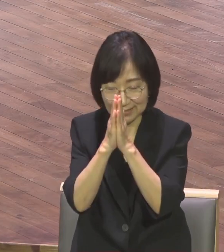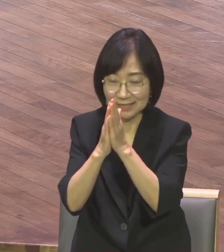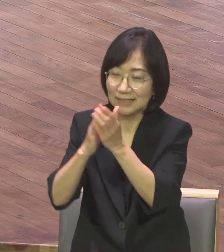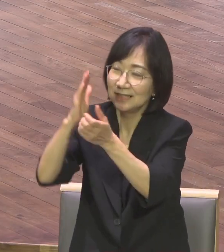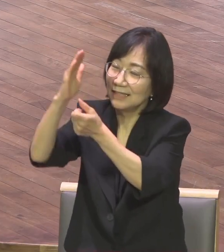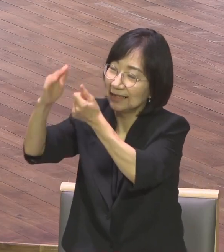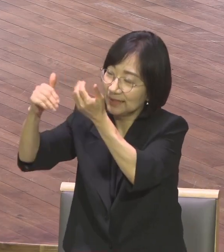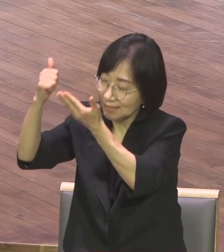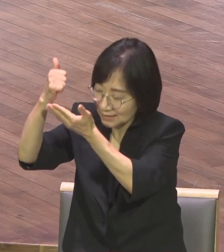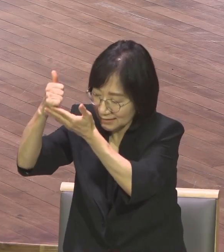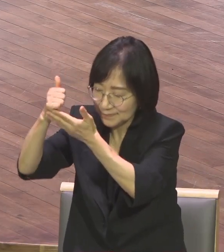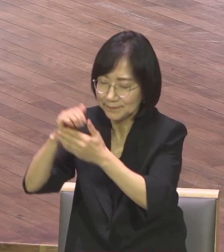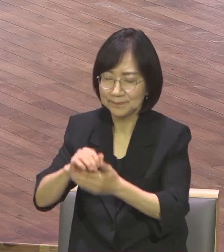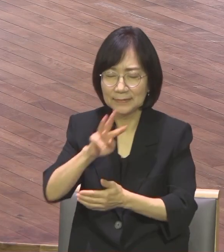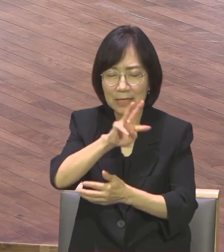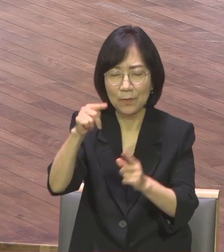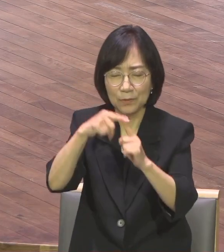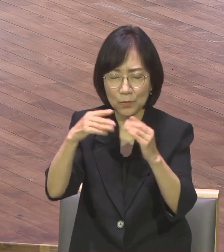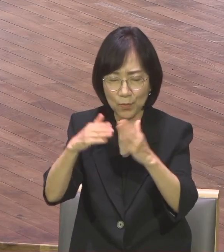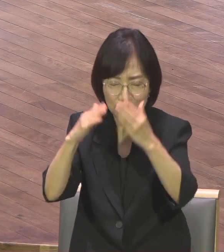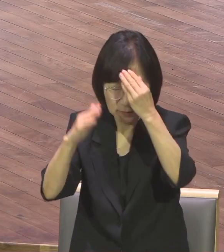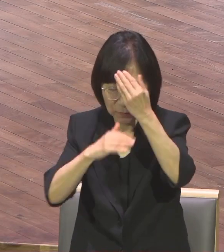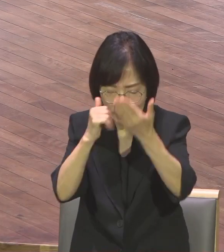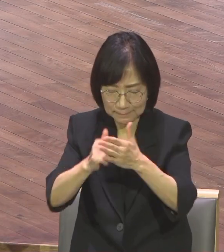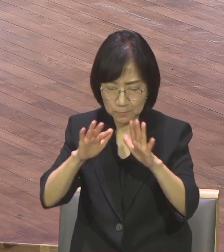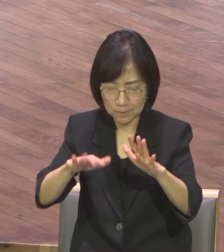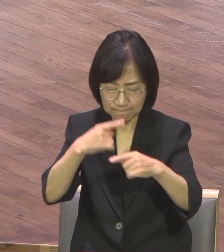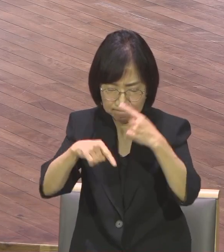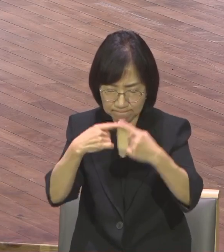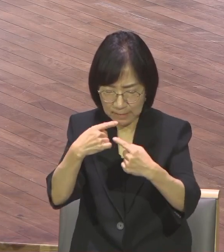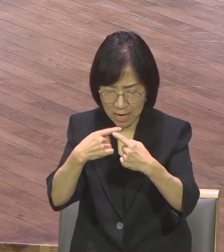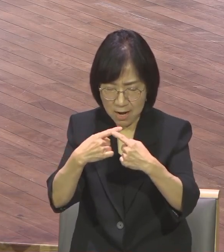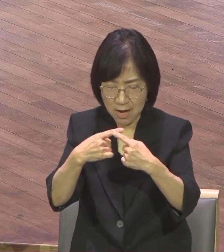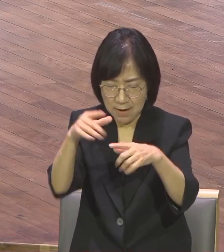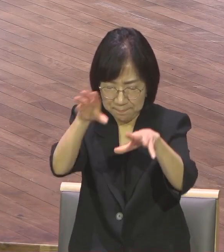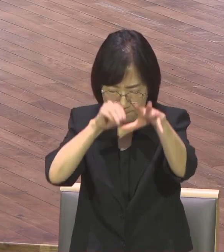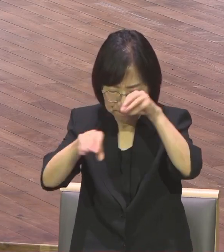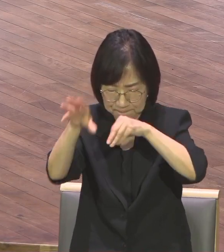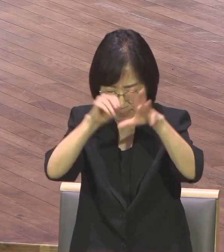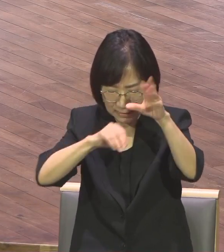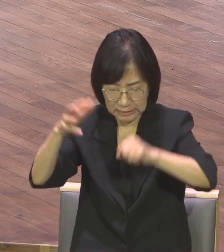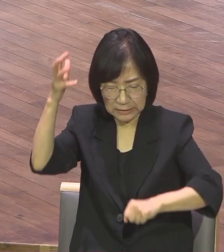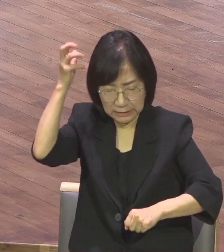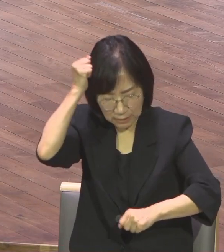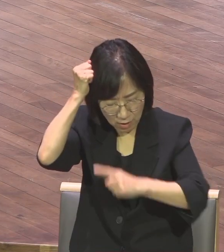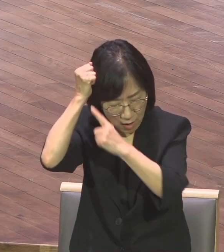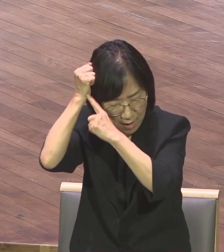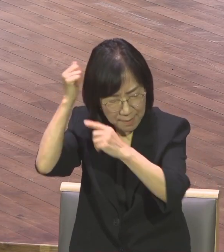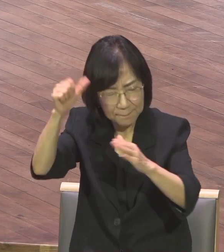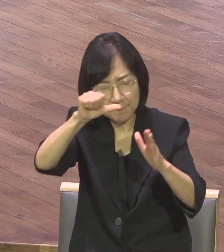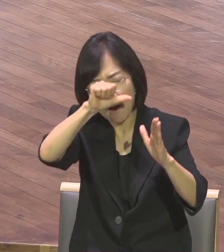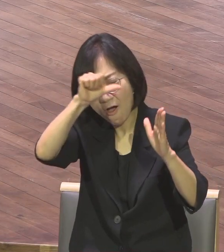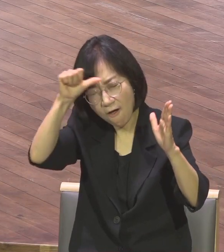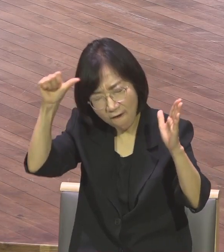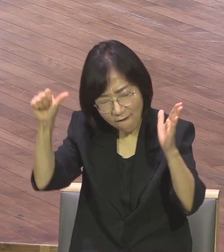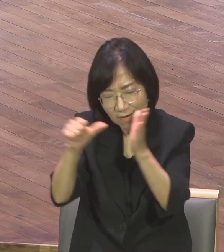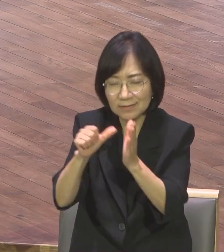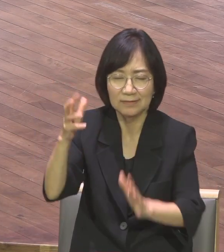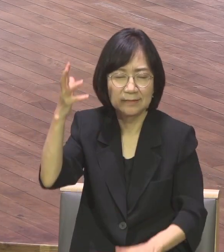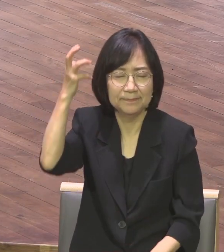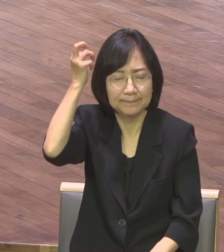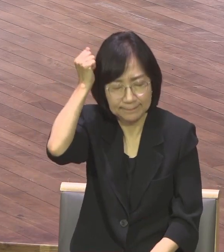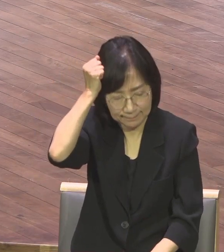하나님, 영계 모든 성도들 말씀을 들었습니다. 정말 평생의 기념비가 되는, 평생에 잊을 수